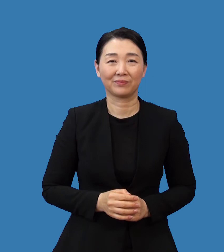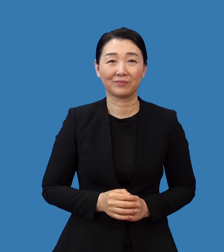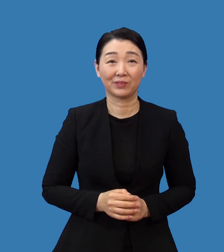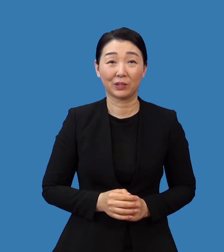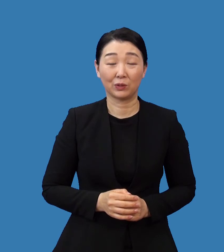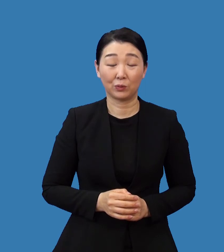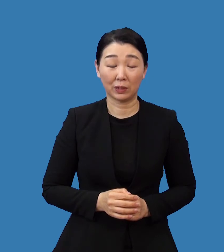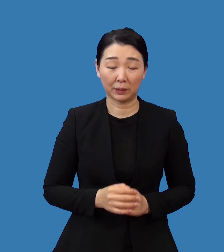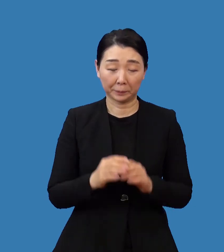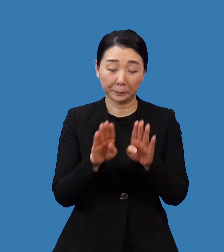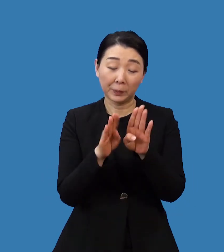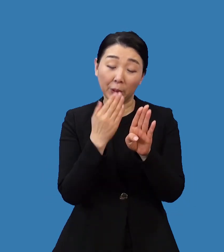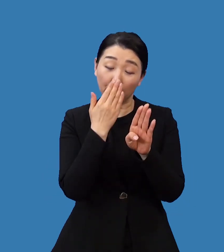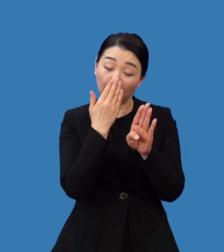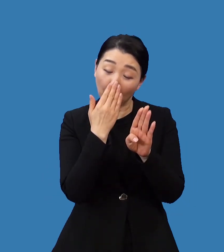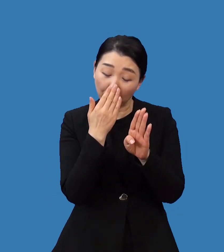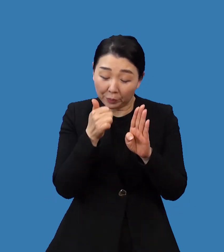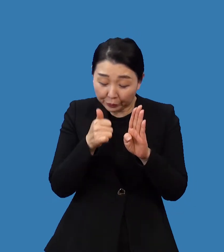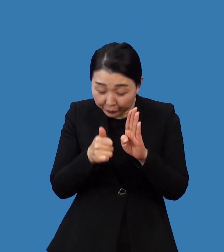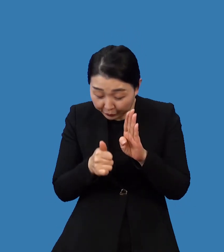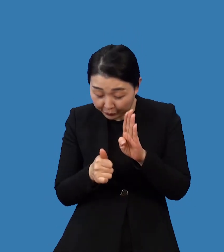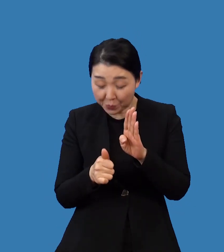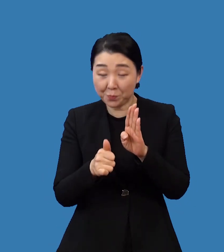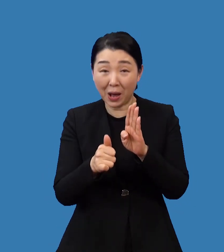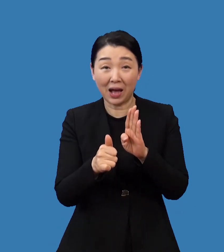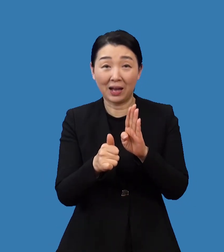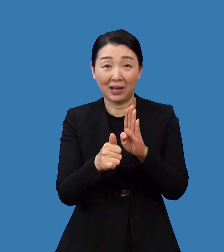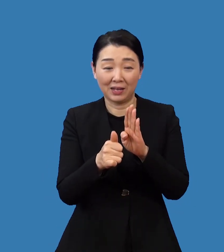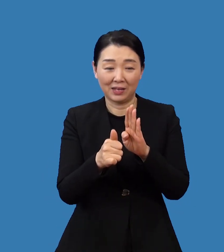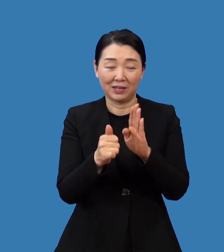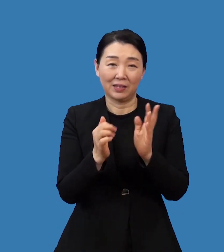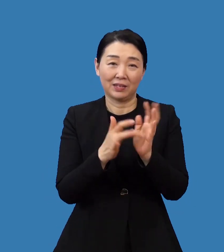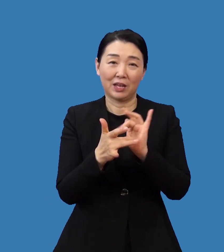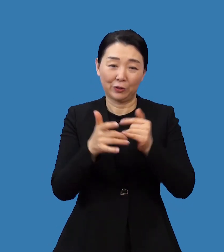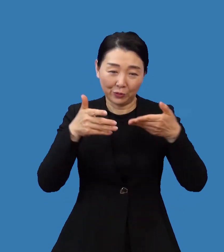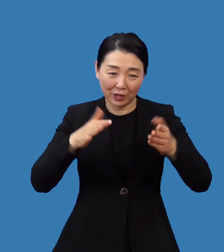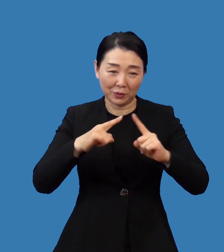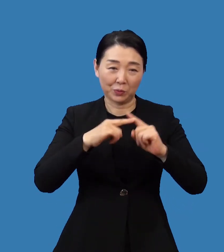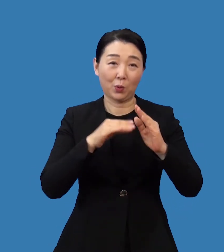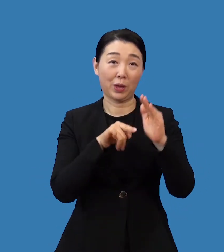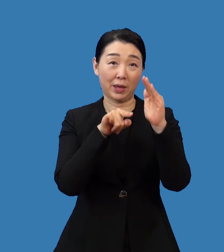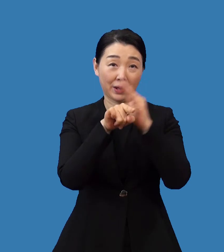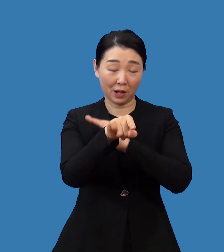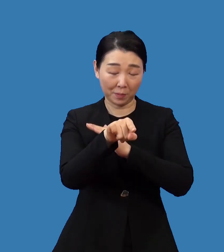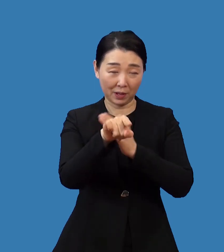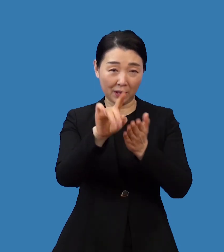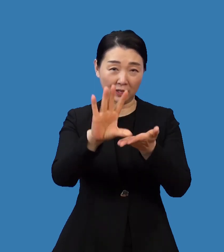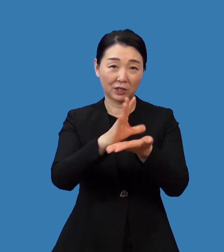겸손의 문을 통과해서 예수님 탄생 기념교회에 들어가면 그리스 정교회.